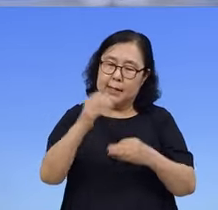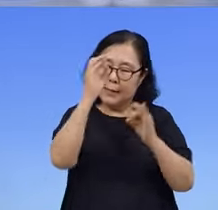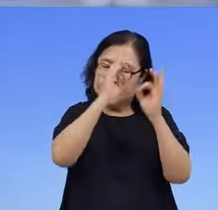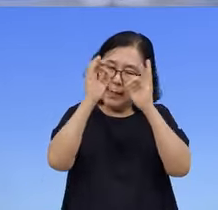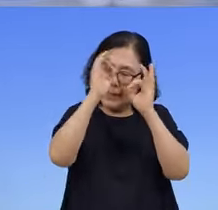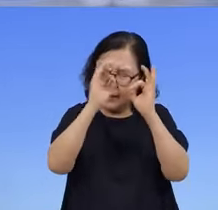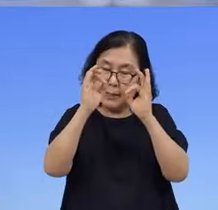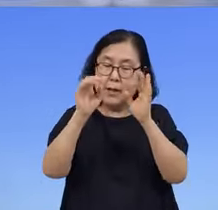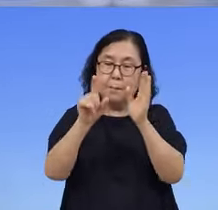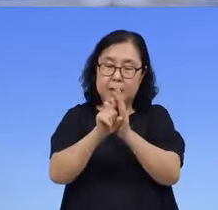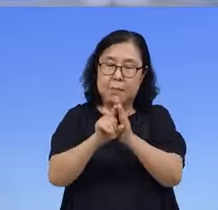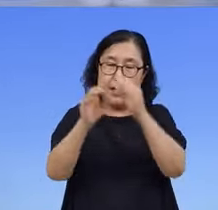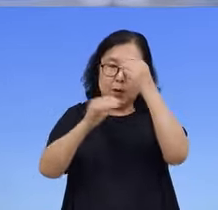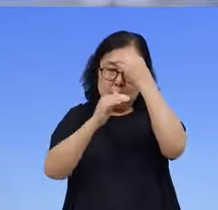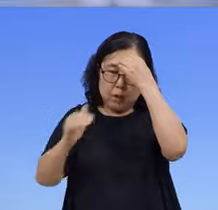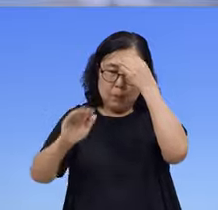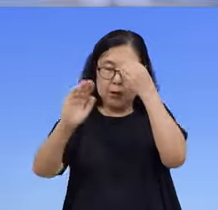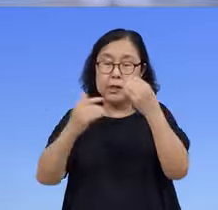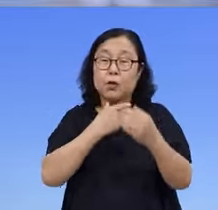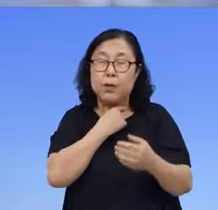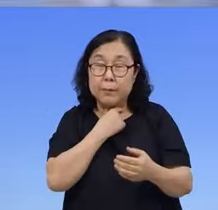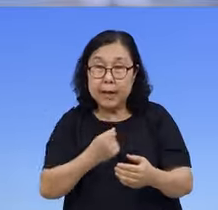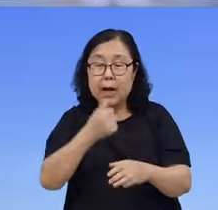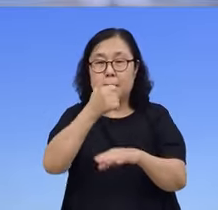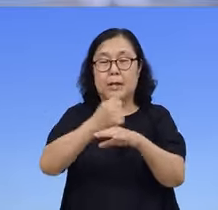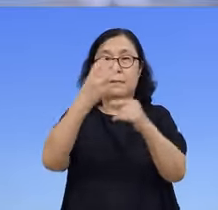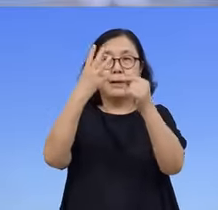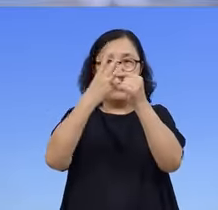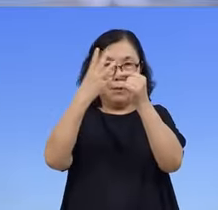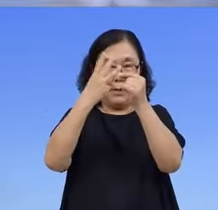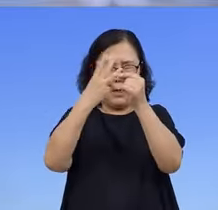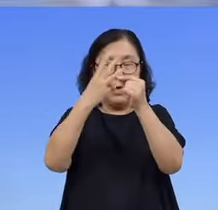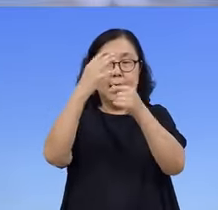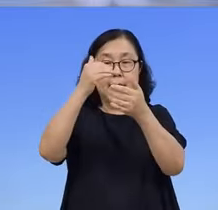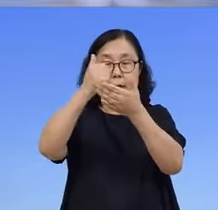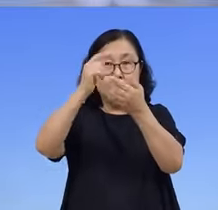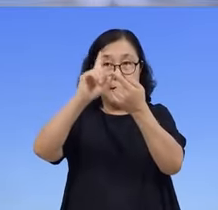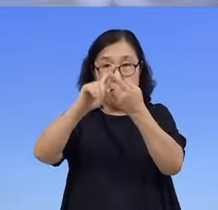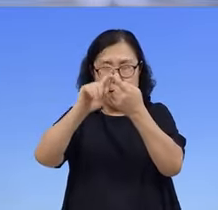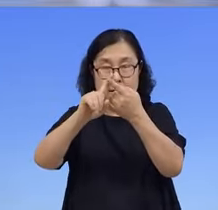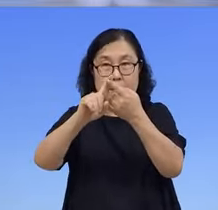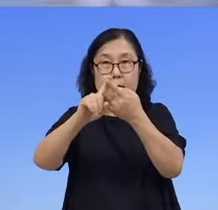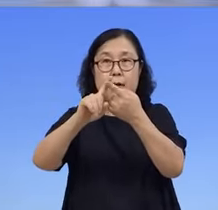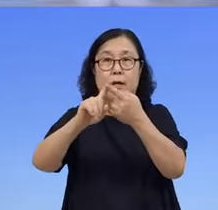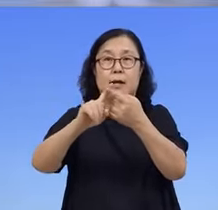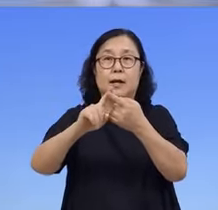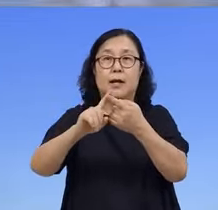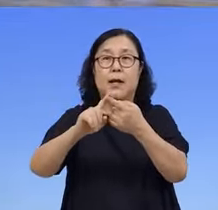축원합니다. 마지막 세 번째로요, 하나님에 대해서는